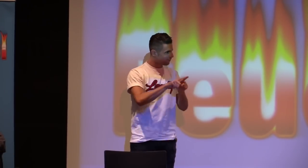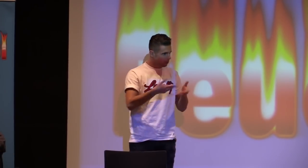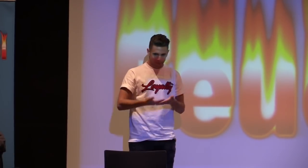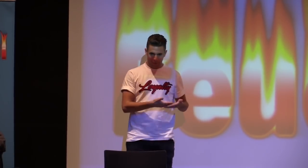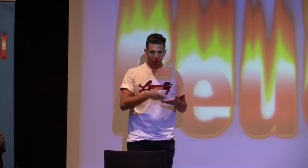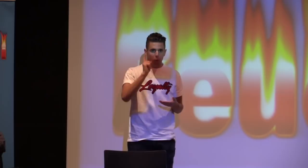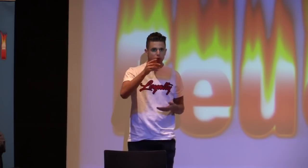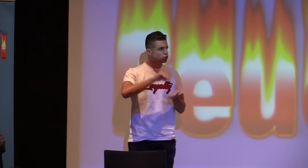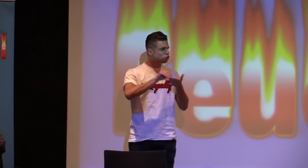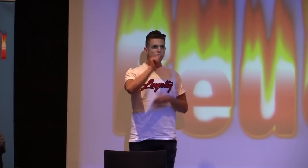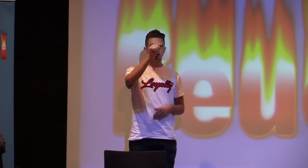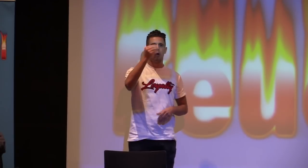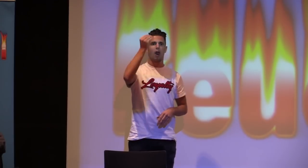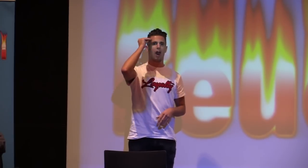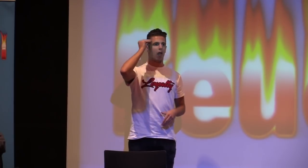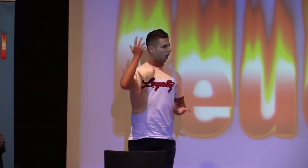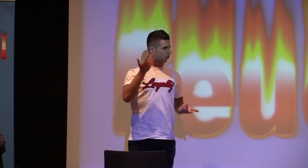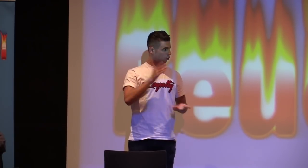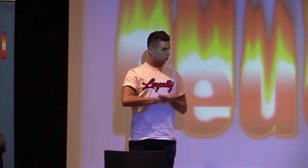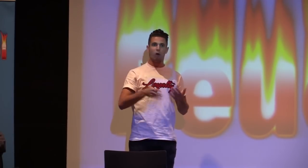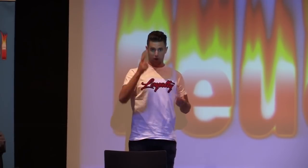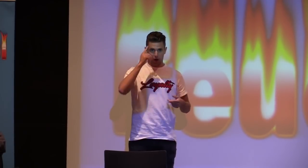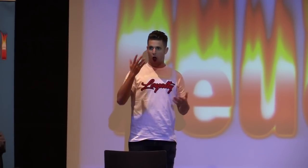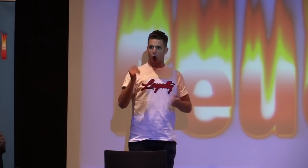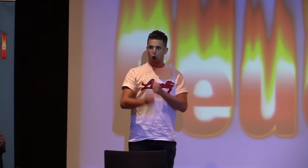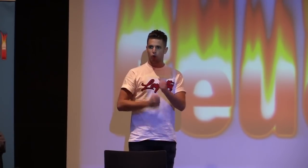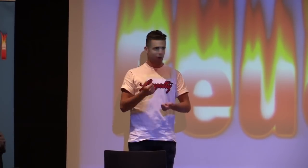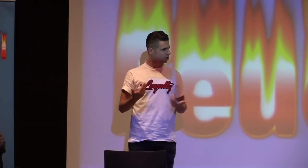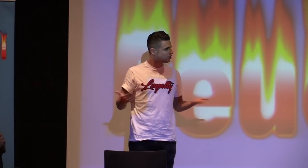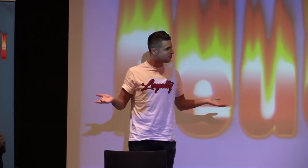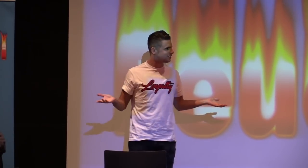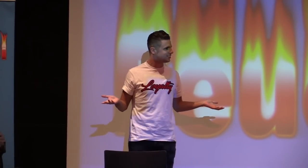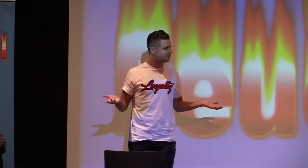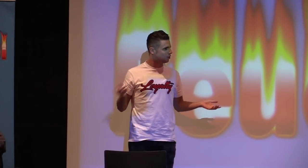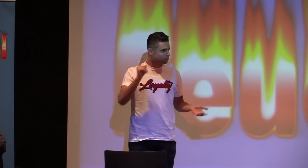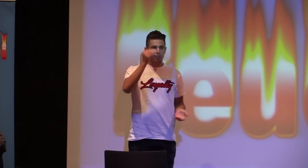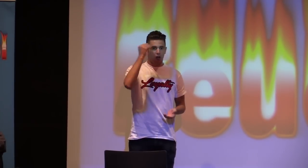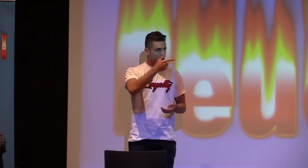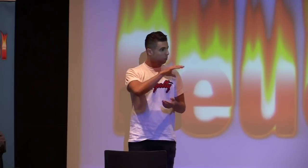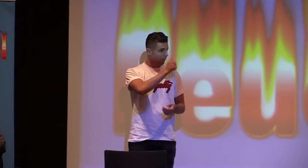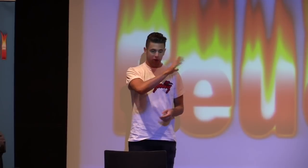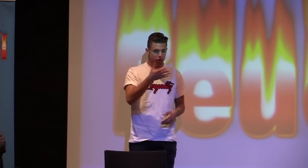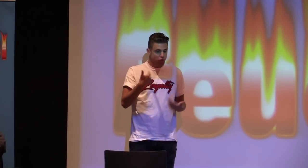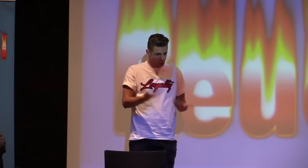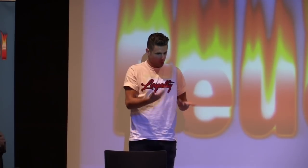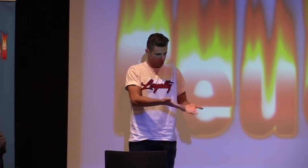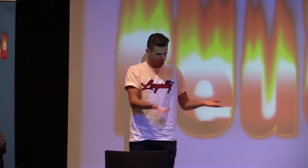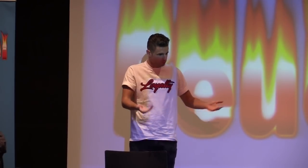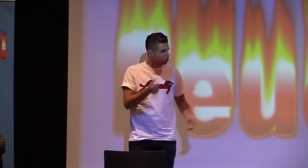die Informationen gibt, ne, also quasi von klein auf Sachen beigebracht bekommt, dann macht man die doch auch. Aber